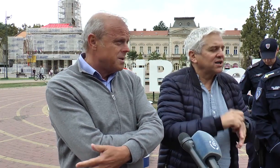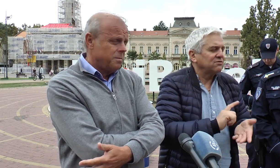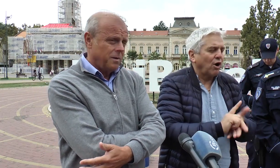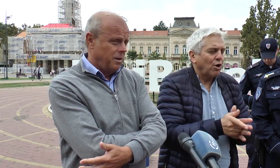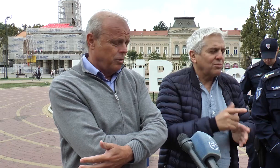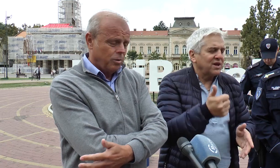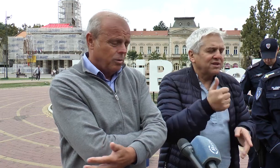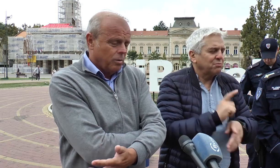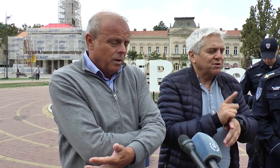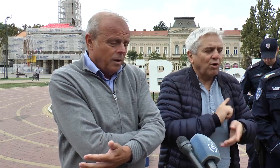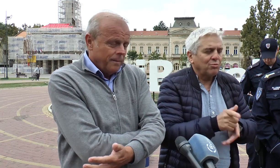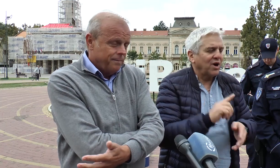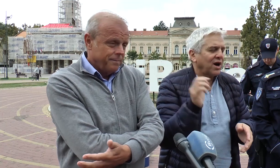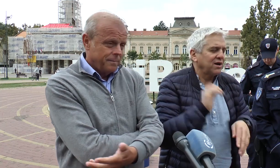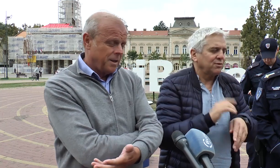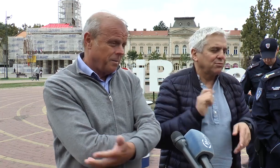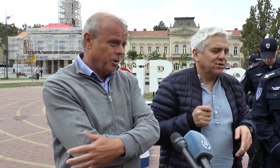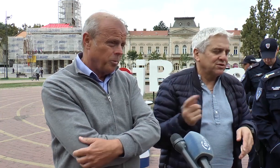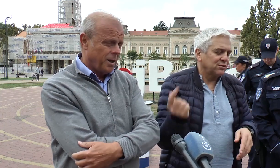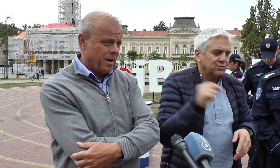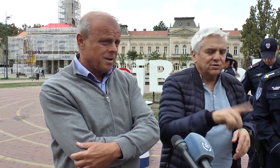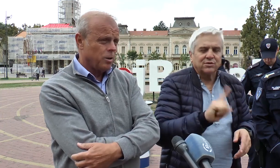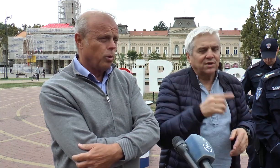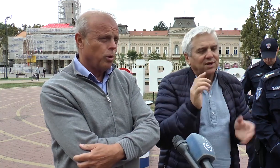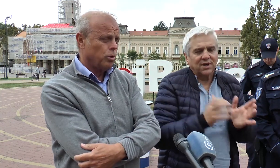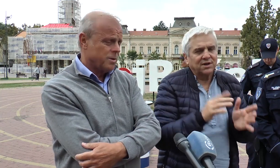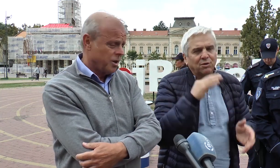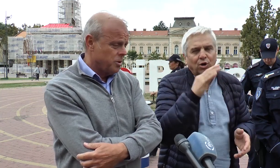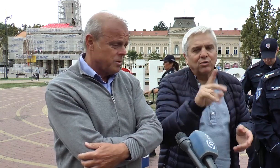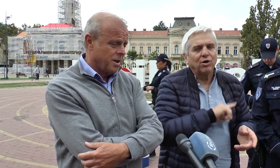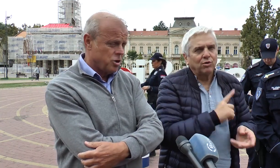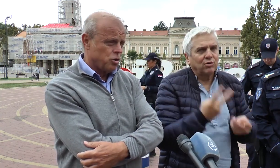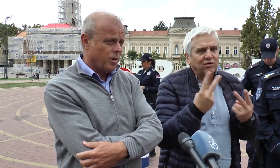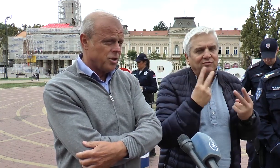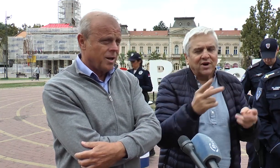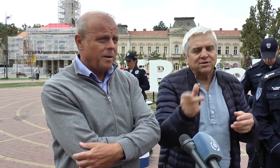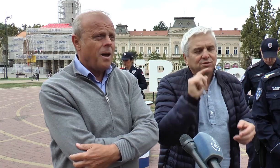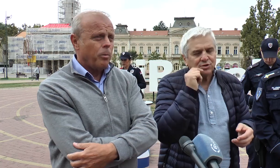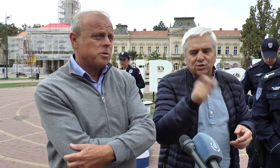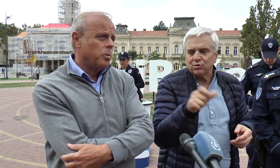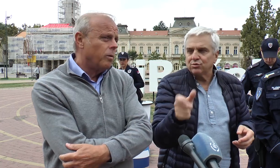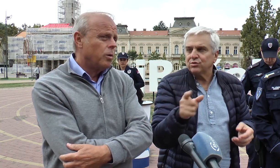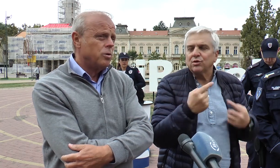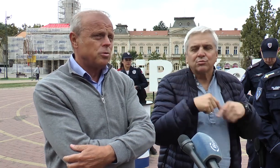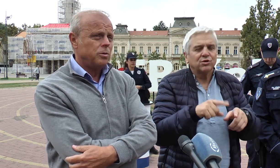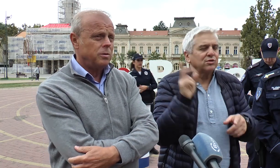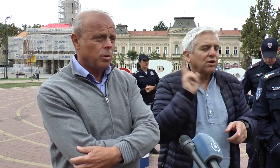projektet nem is kell kommentározni, hiszen annyira jó és annyira jelentős a polgártársaink számára, különösen